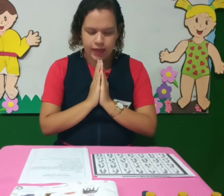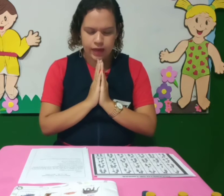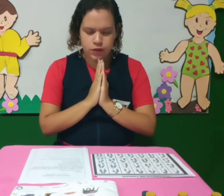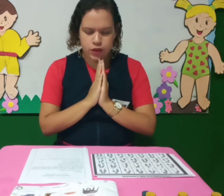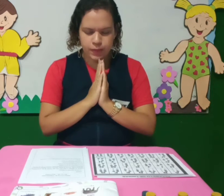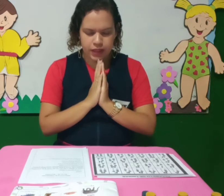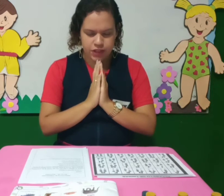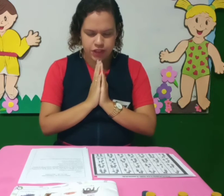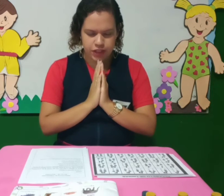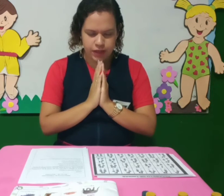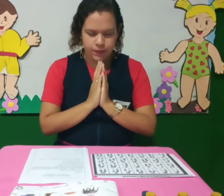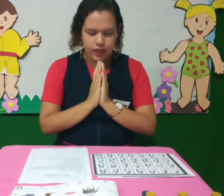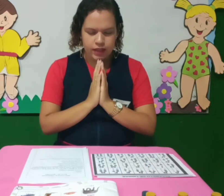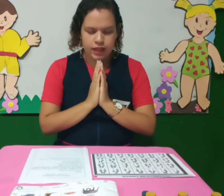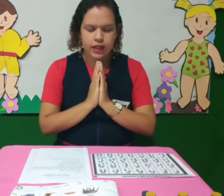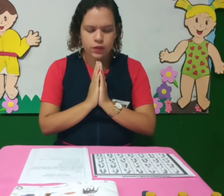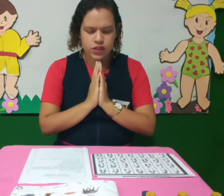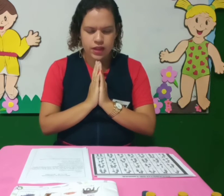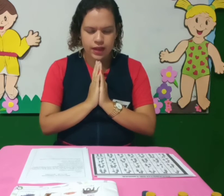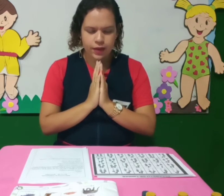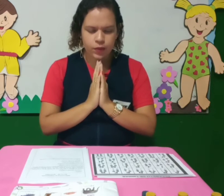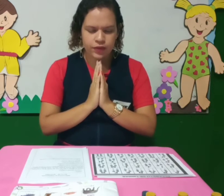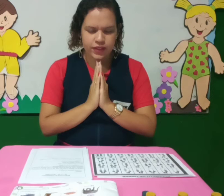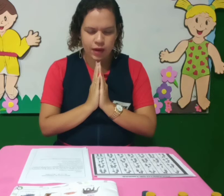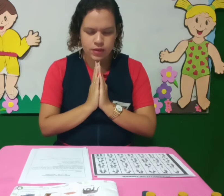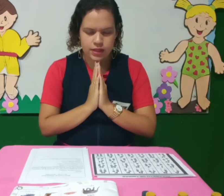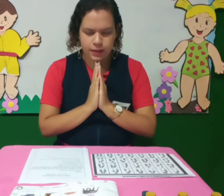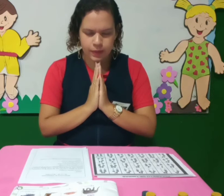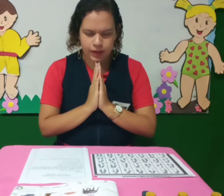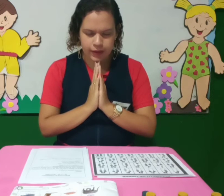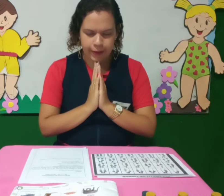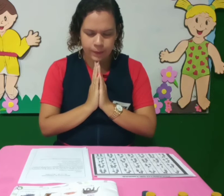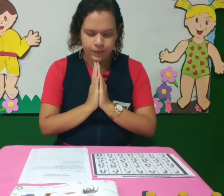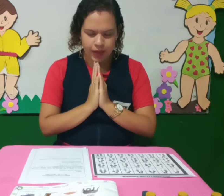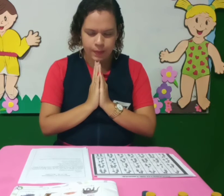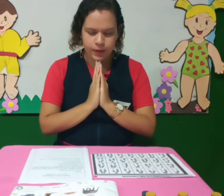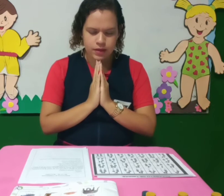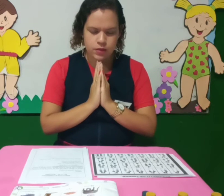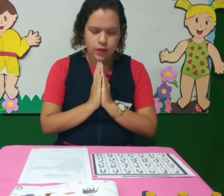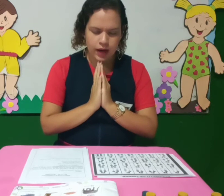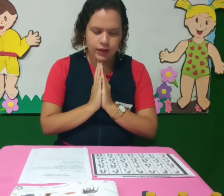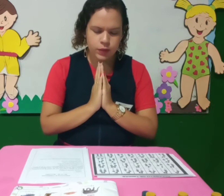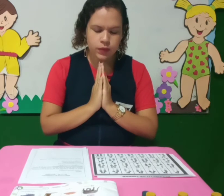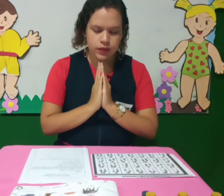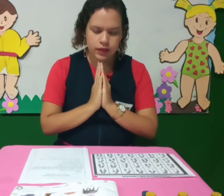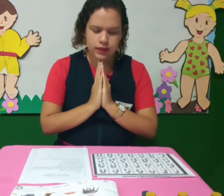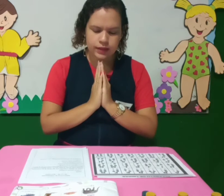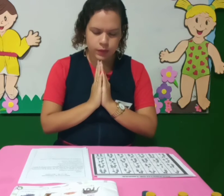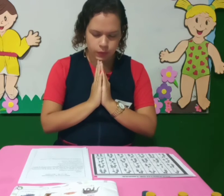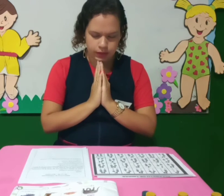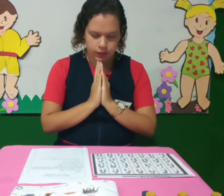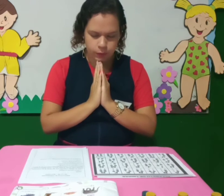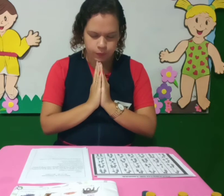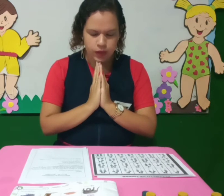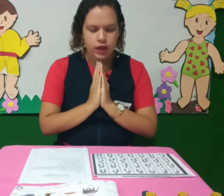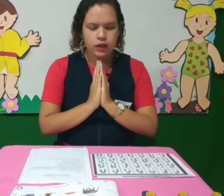Quero te pedir que nos dê um final de semana abençoado e tranquilo.